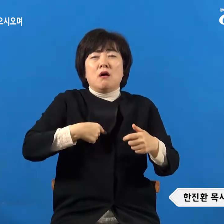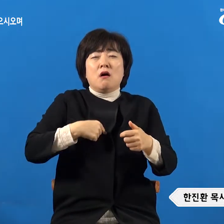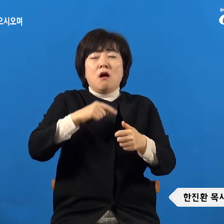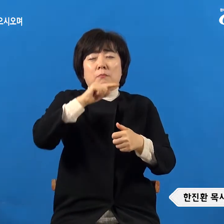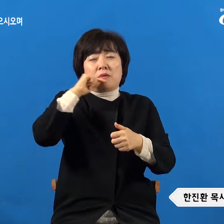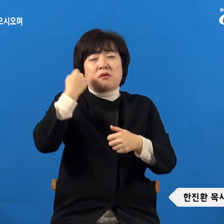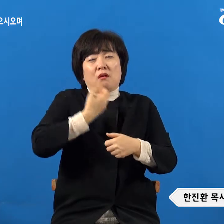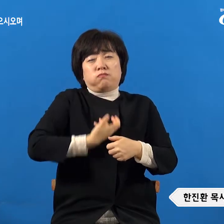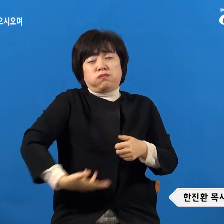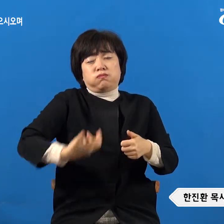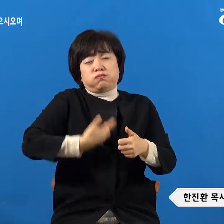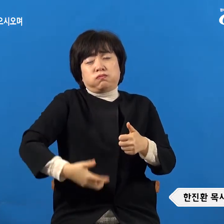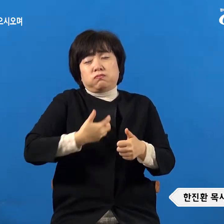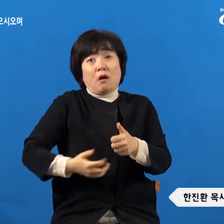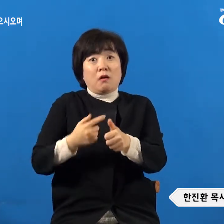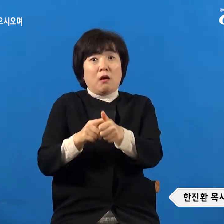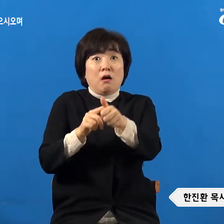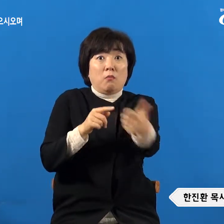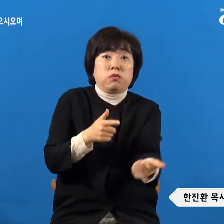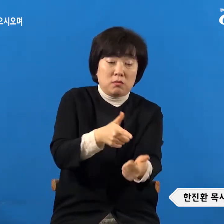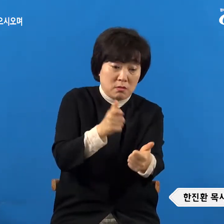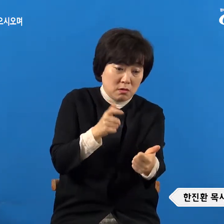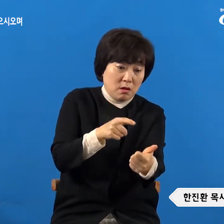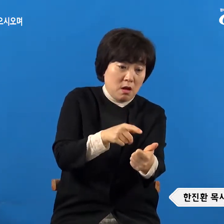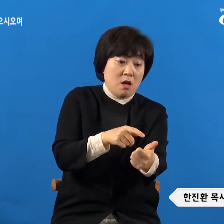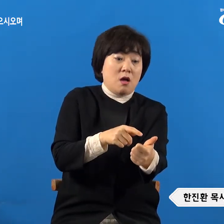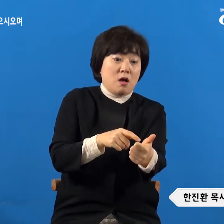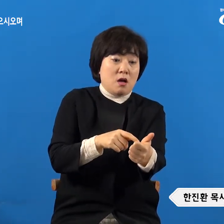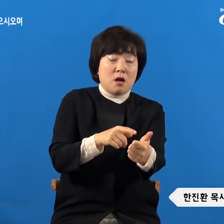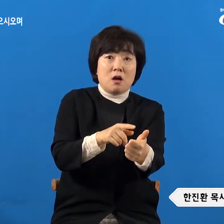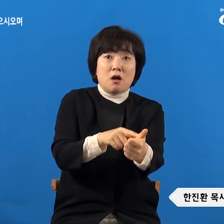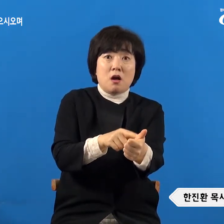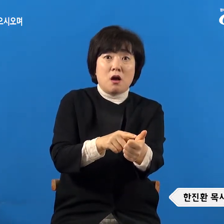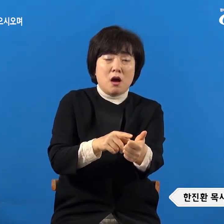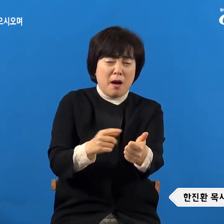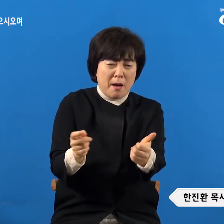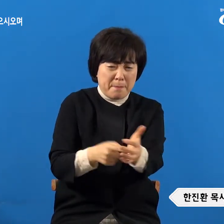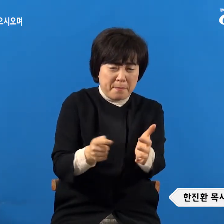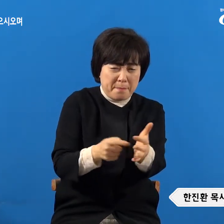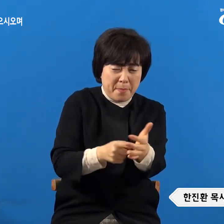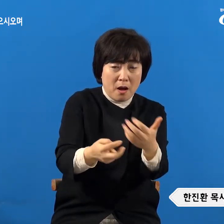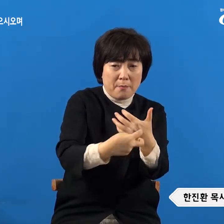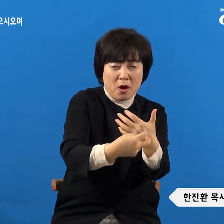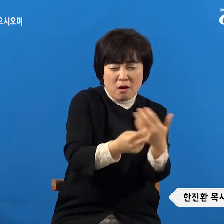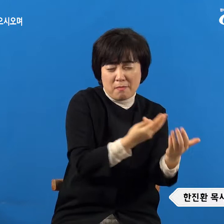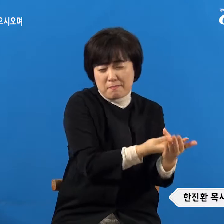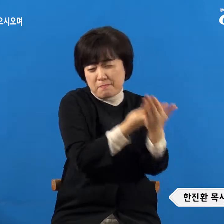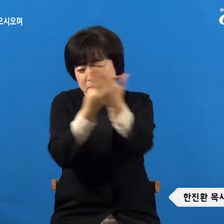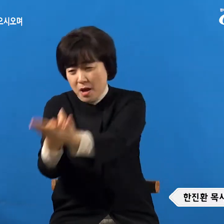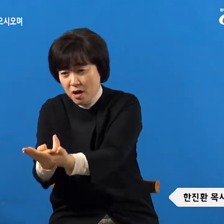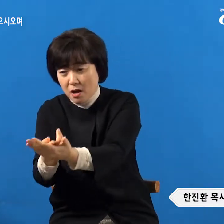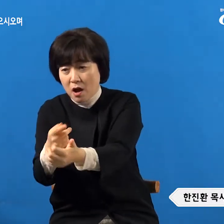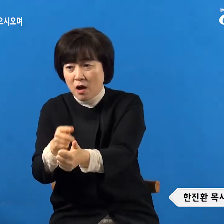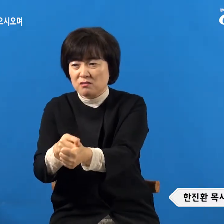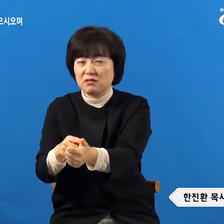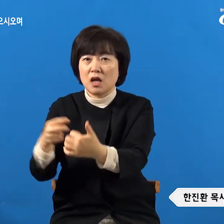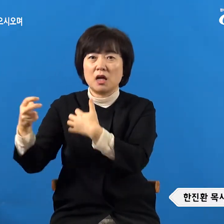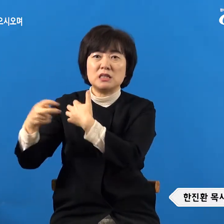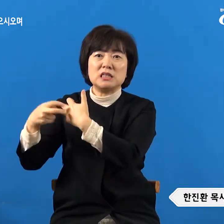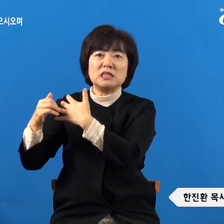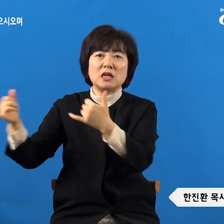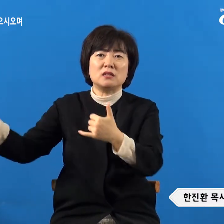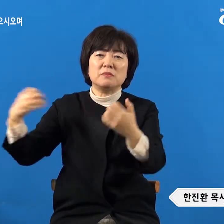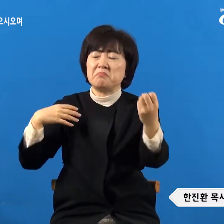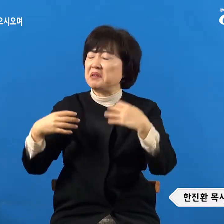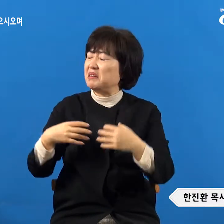있습니다. 급하게 병원으로 옮겼는데 의사들이 다 고개를 절레절레 흔듭니다. 가망이 없다는